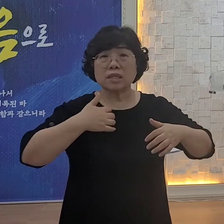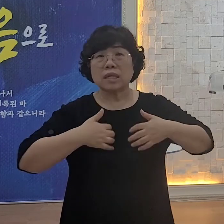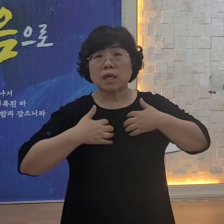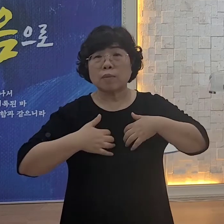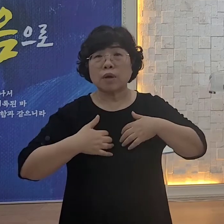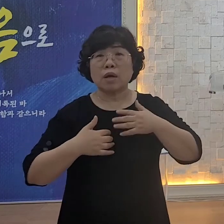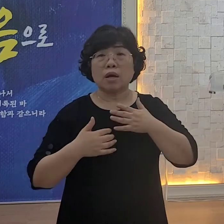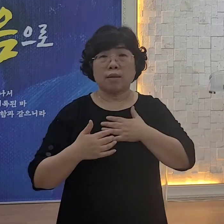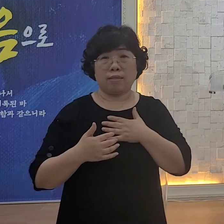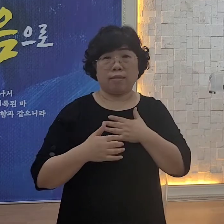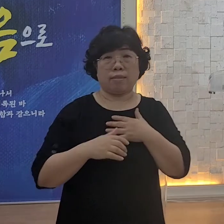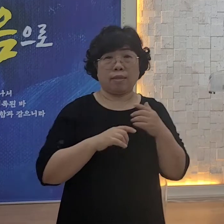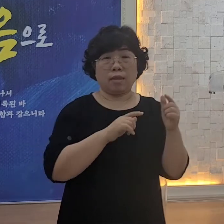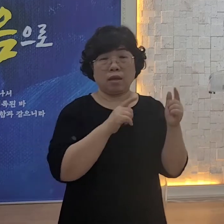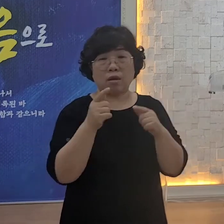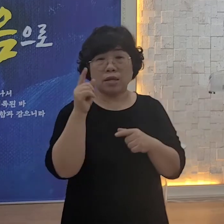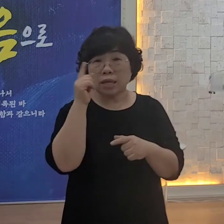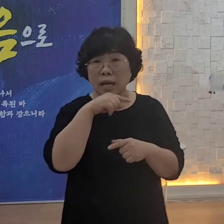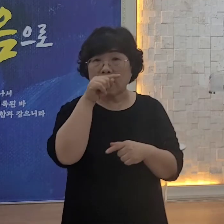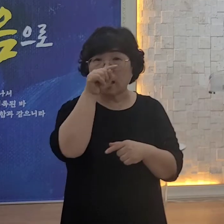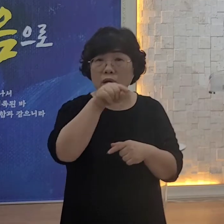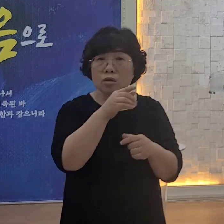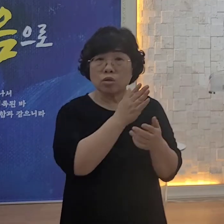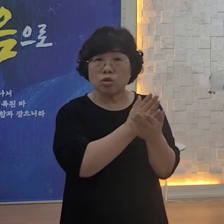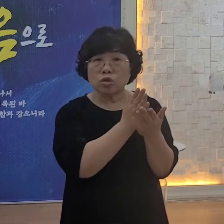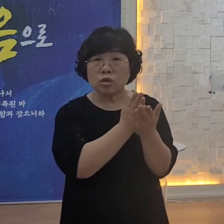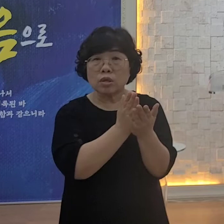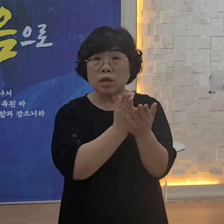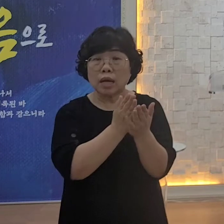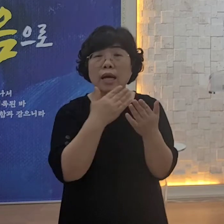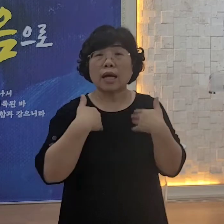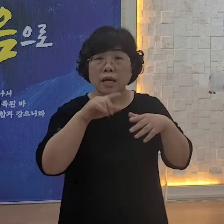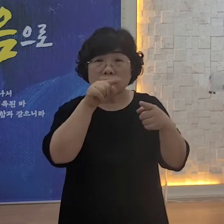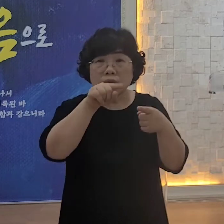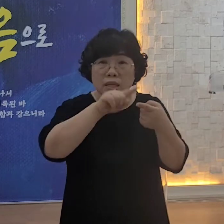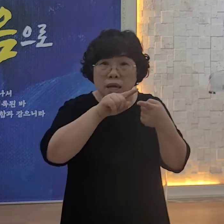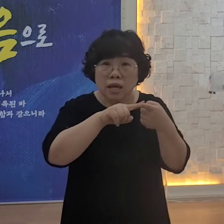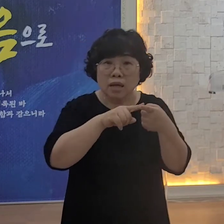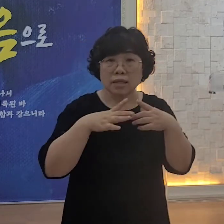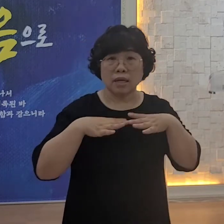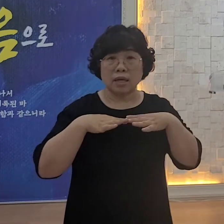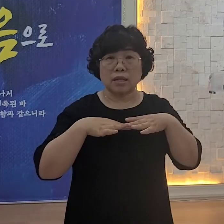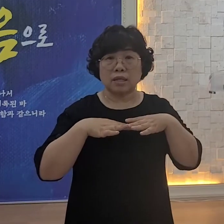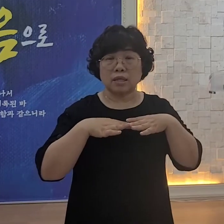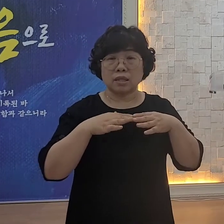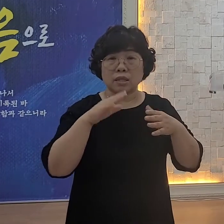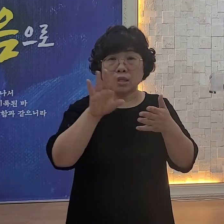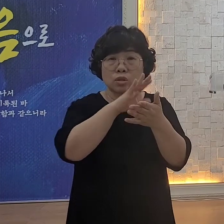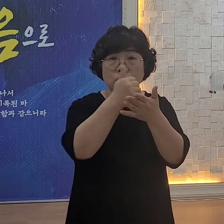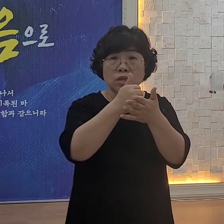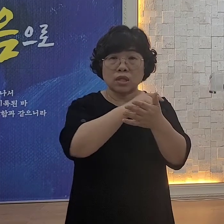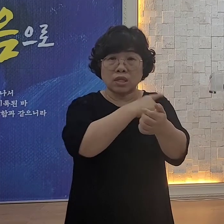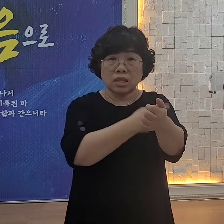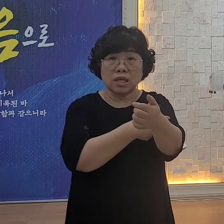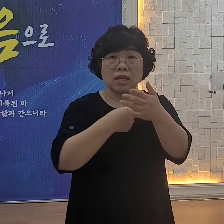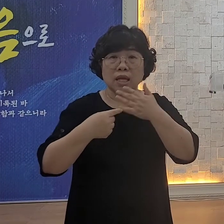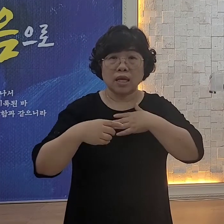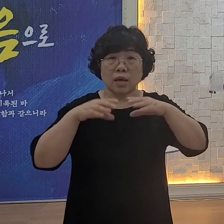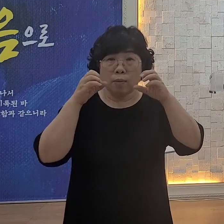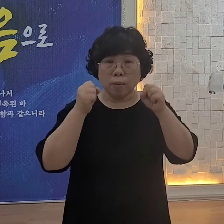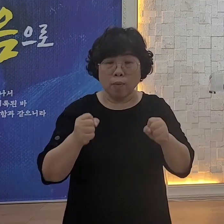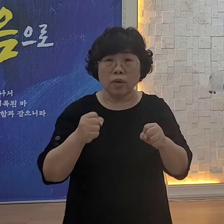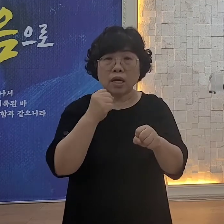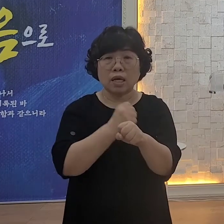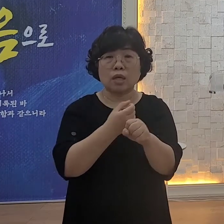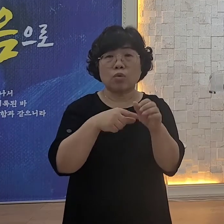도리어 크게 기뻐함으로 나의 여러 약한 것들에 대하여 자랑하리니 이는 그리스도의 능력이